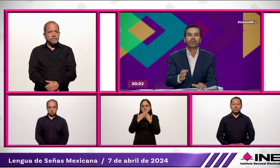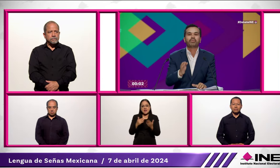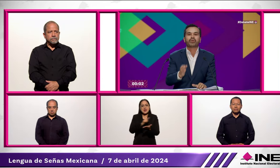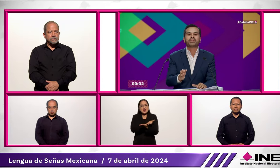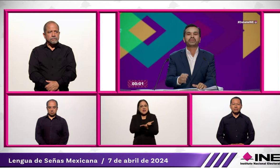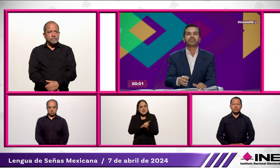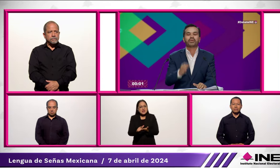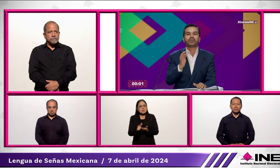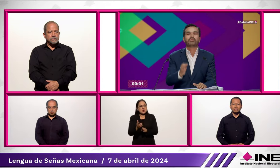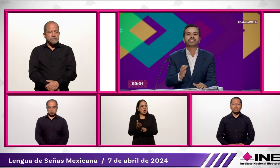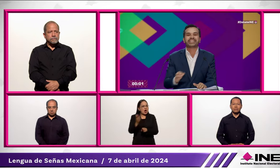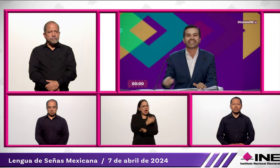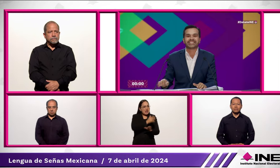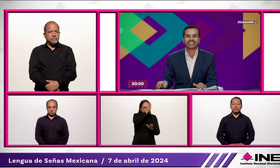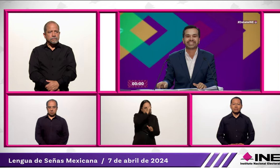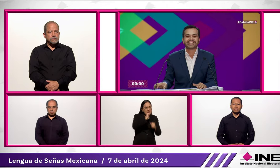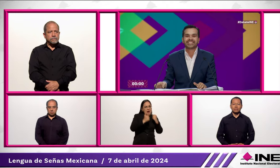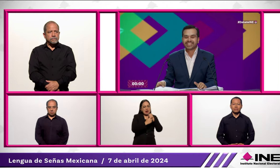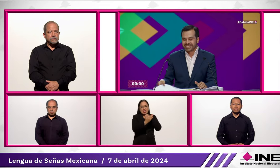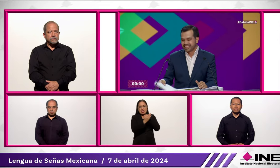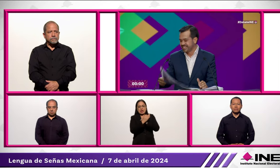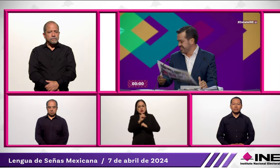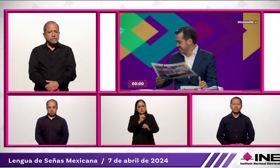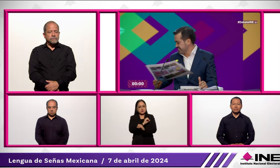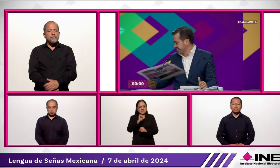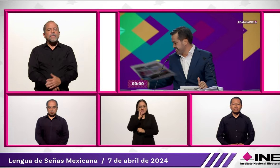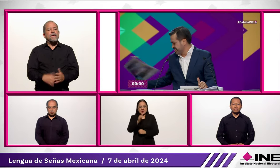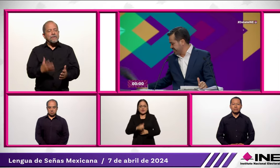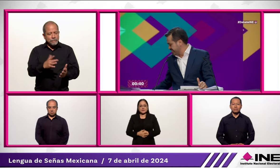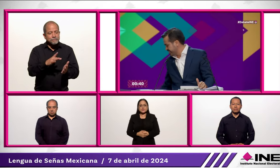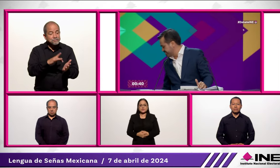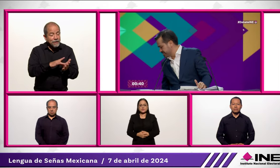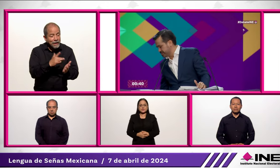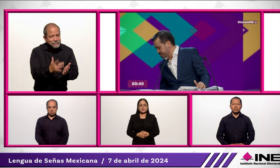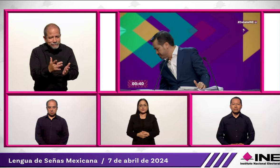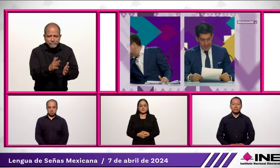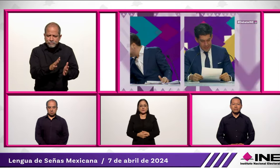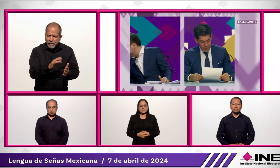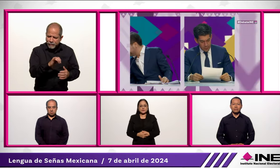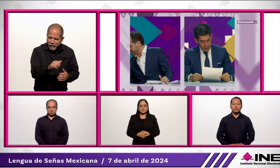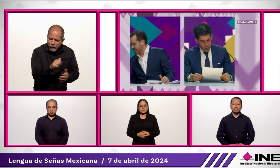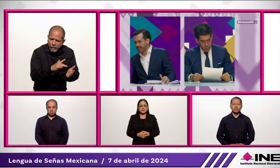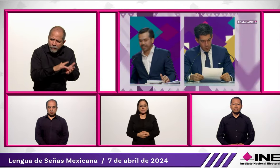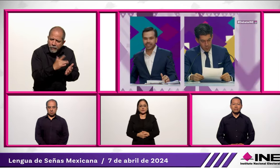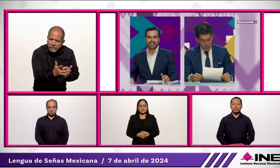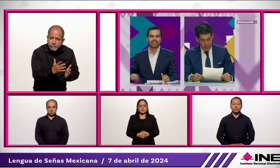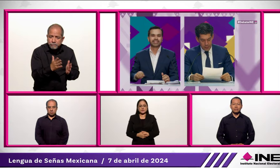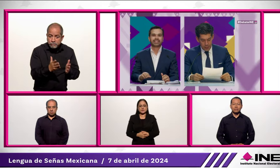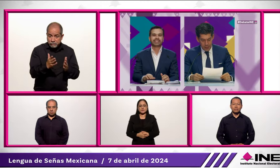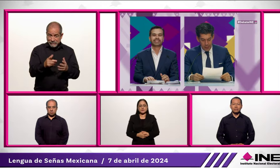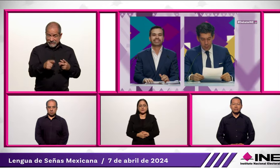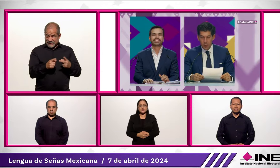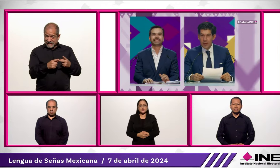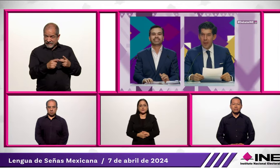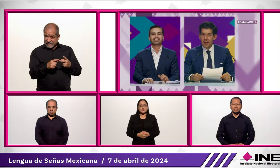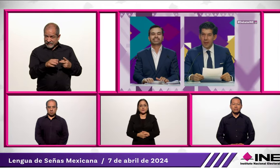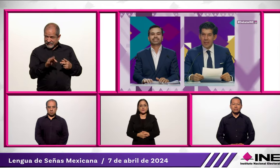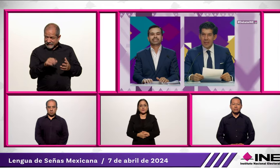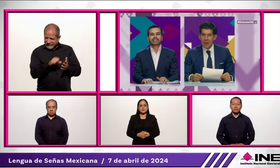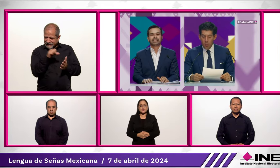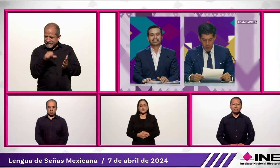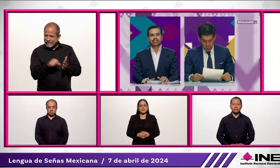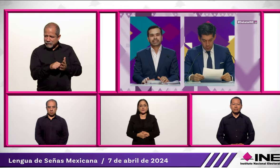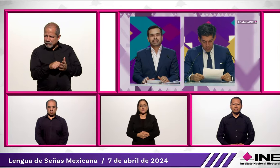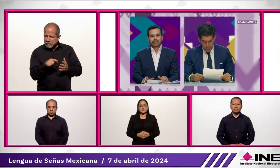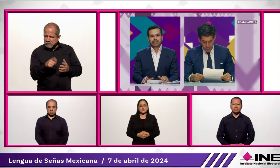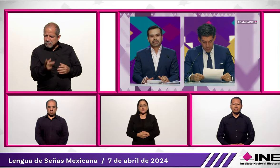sin ningún compromiso con grupos de interés. Gracias, candidato Máynez. Pregunta 2, pregunta del centro. ¿Cómo busca atacar la impunidad